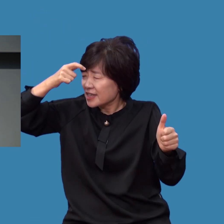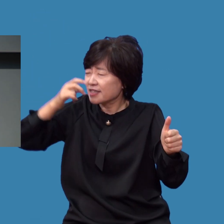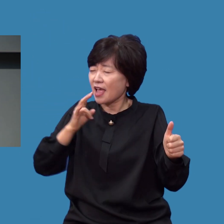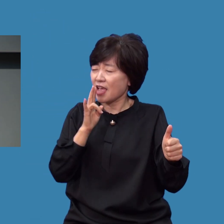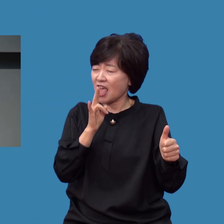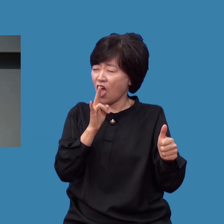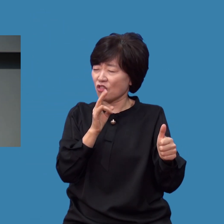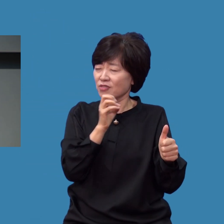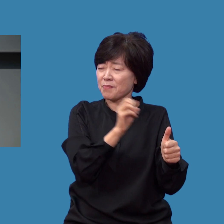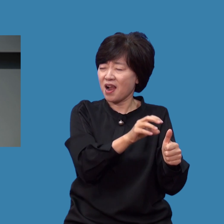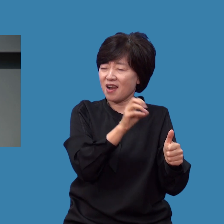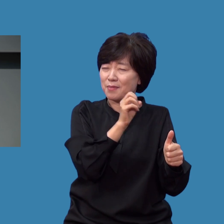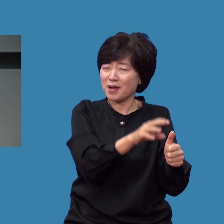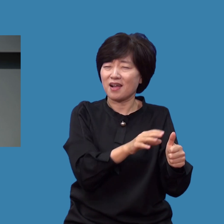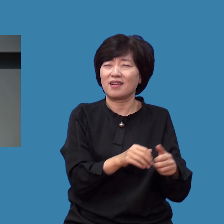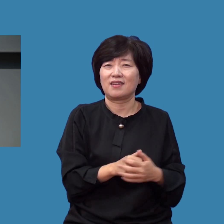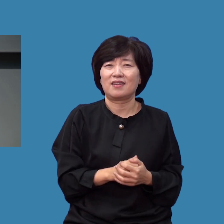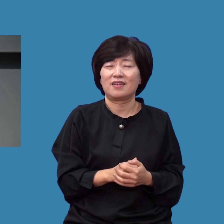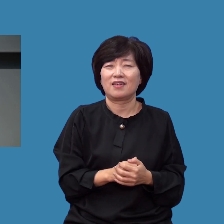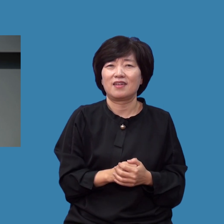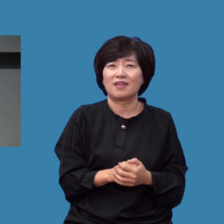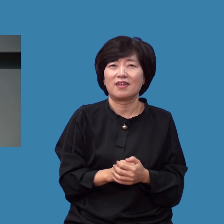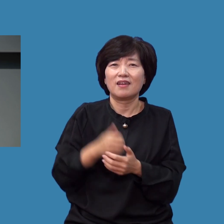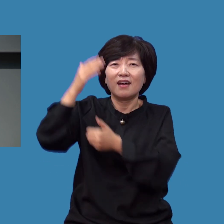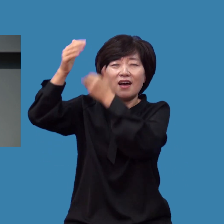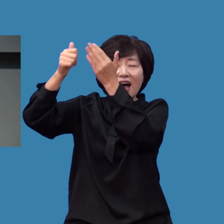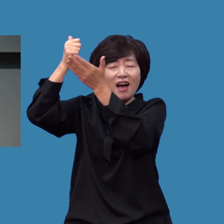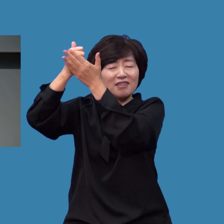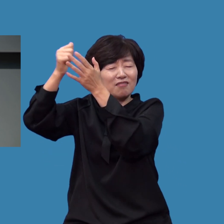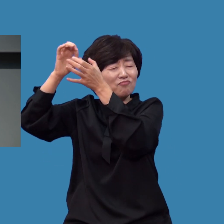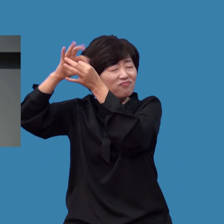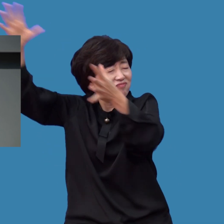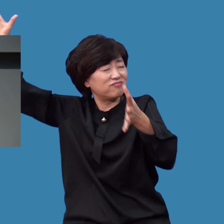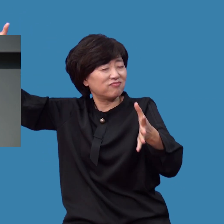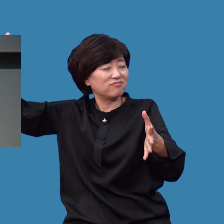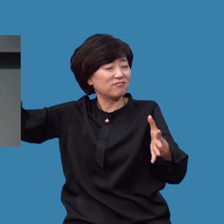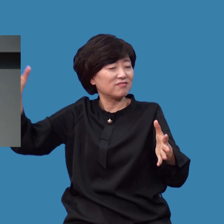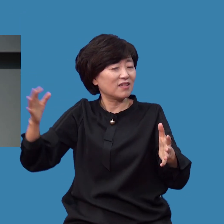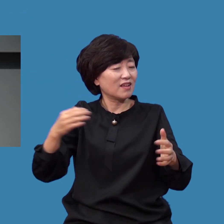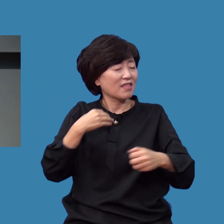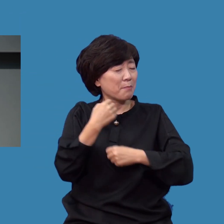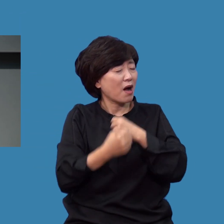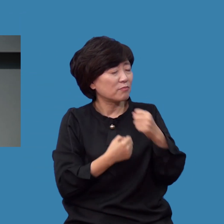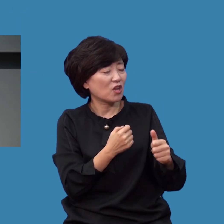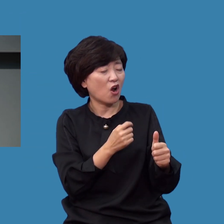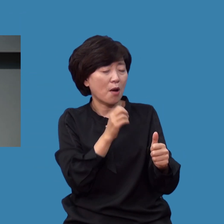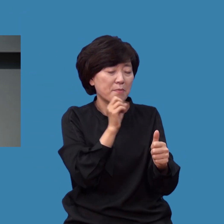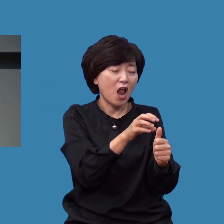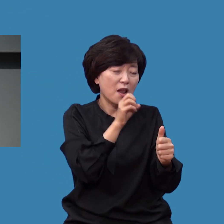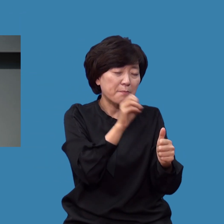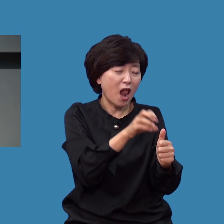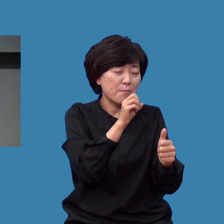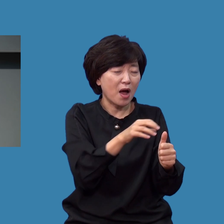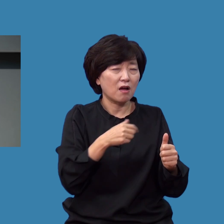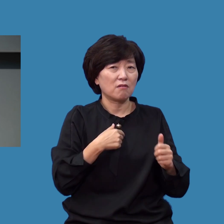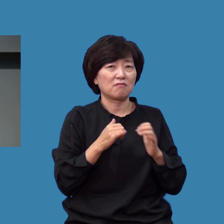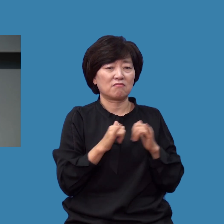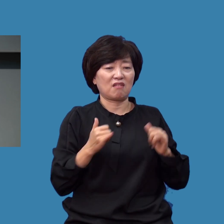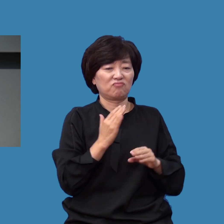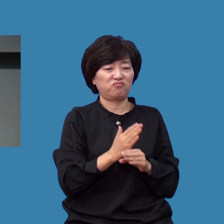거예요. 그렇지 않고 하나님을 의식하지 않고 그냥 내 마음대로 살아갈 때 인본주의적인